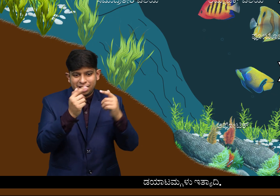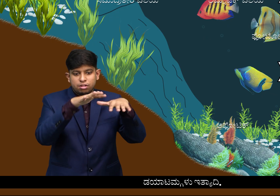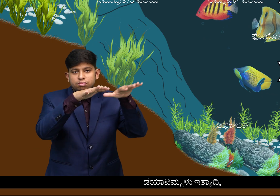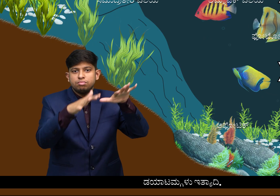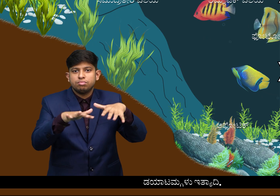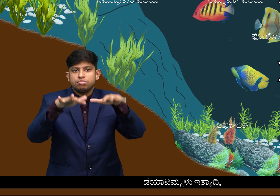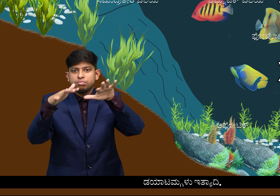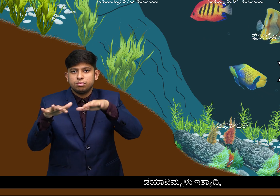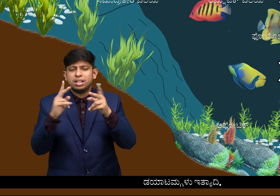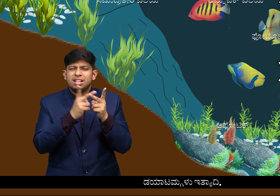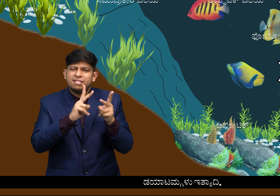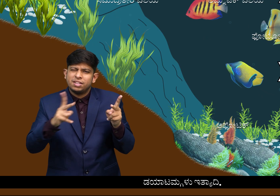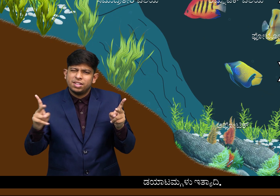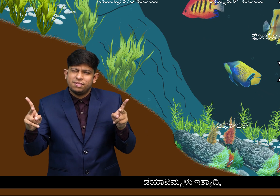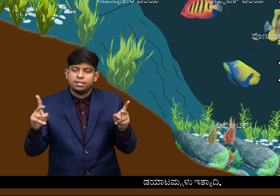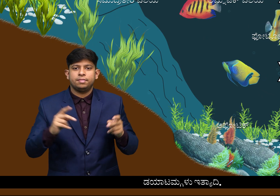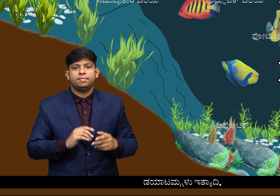ಡೆಲ್ಟಾಗಳು ಇತ್ಯಾದಿ.